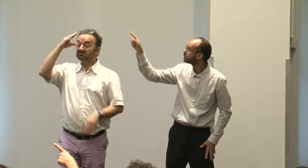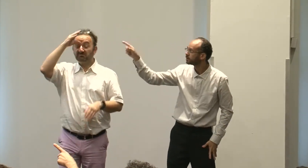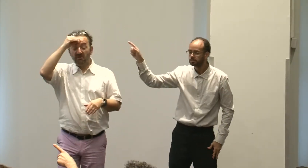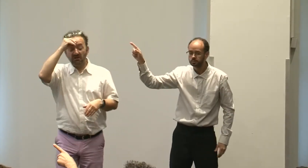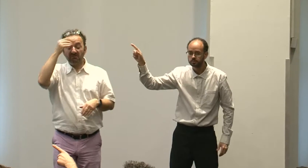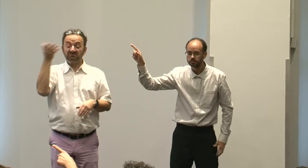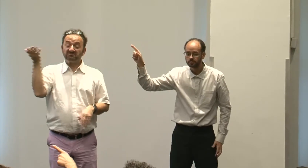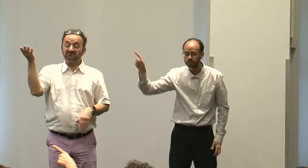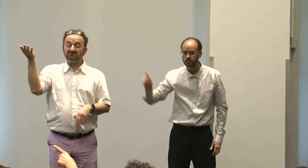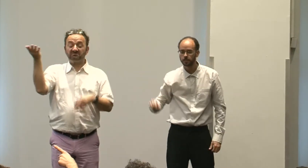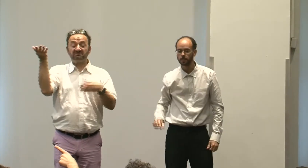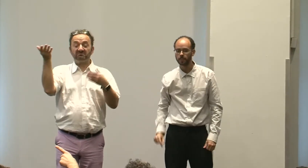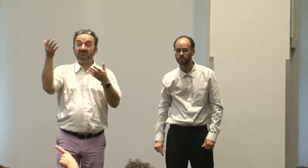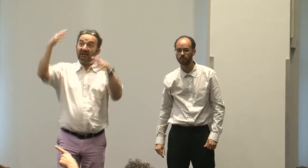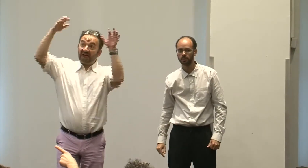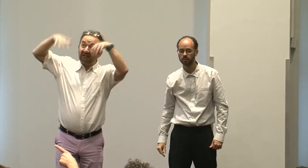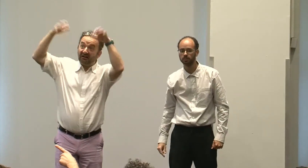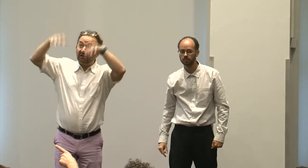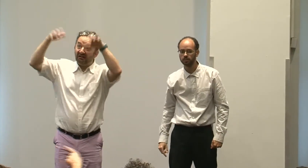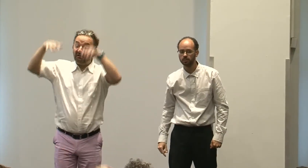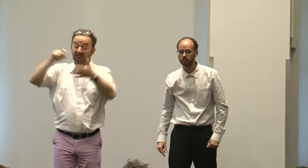Veja.